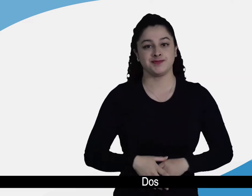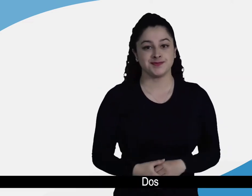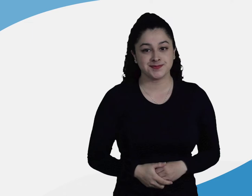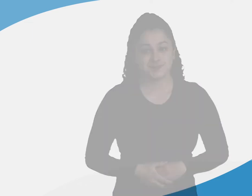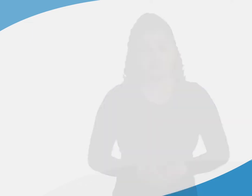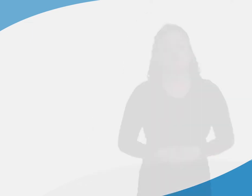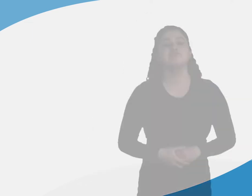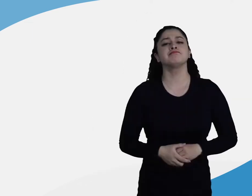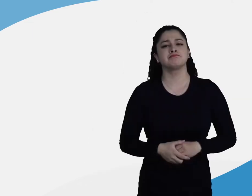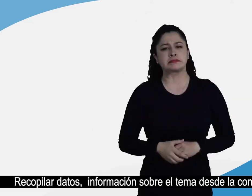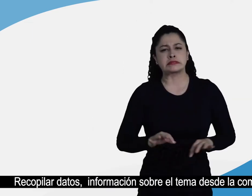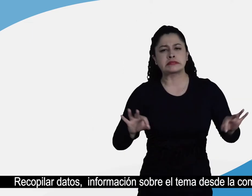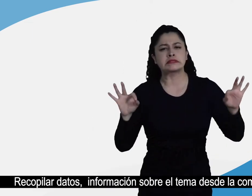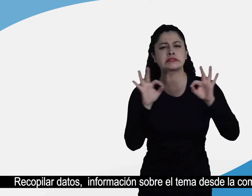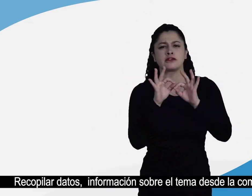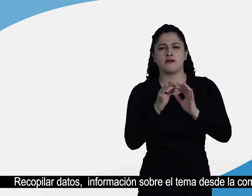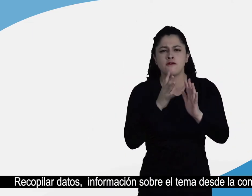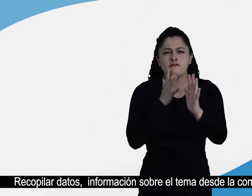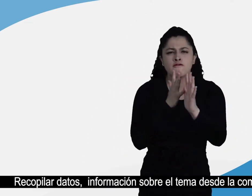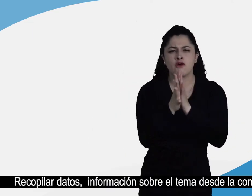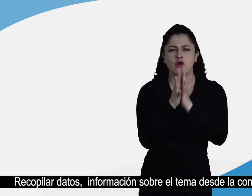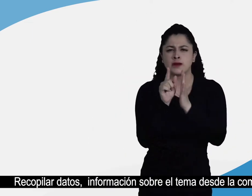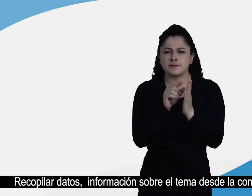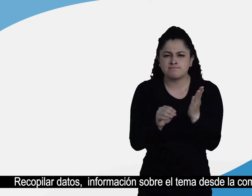2. Recopilar datos.